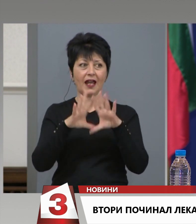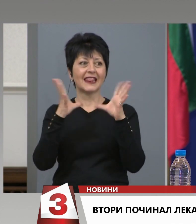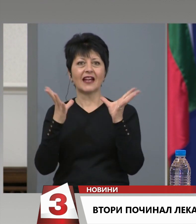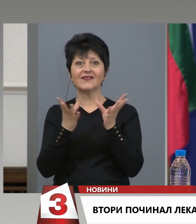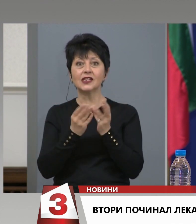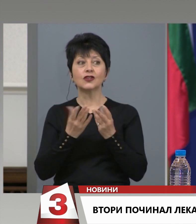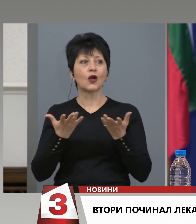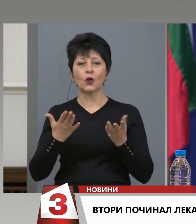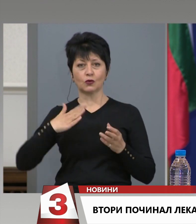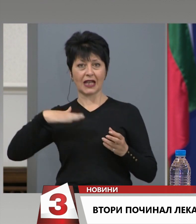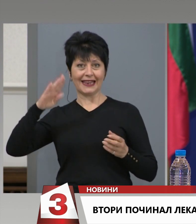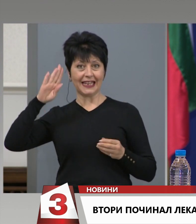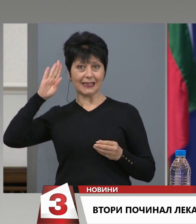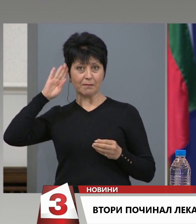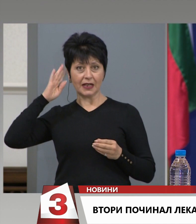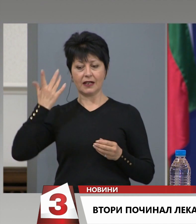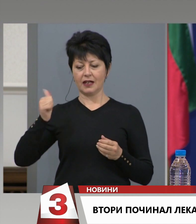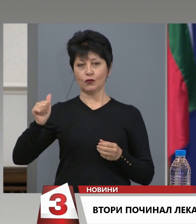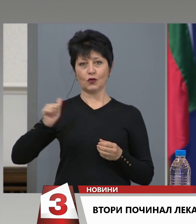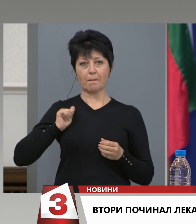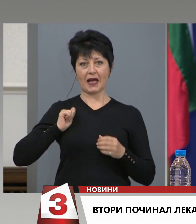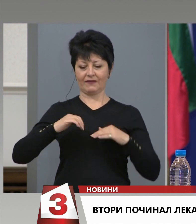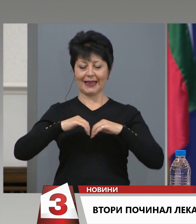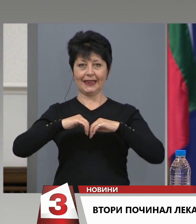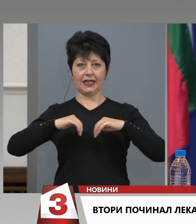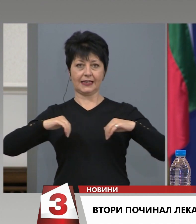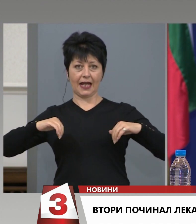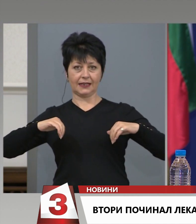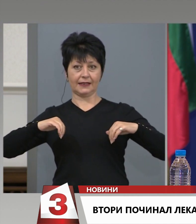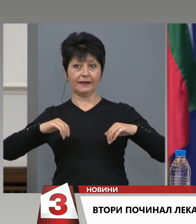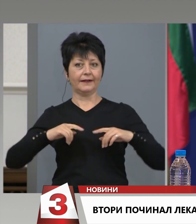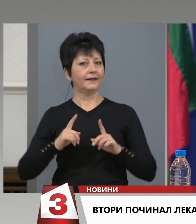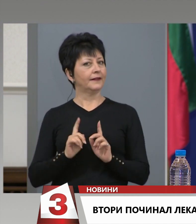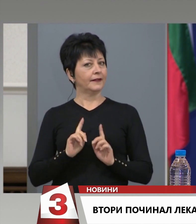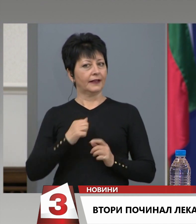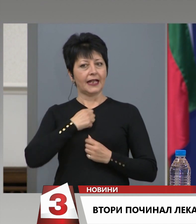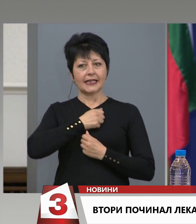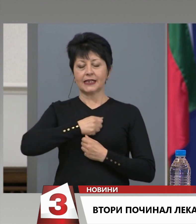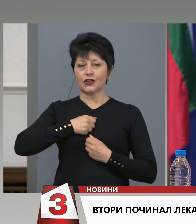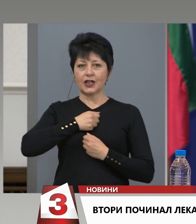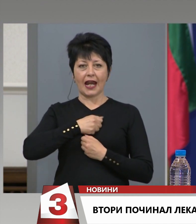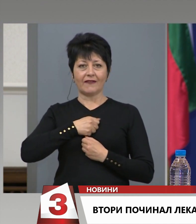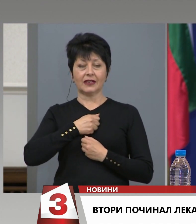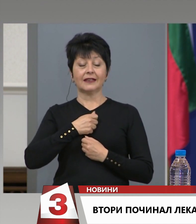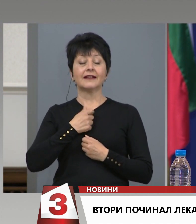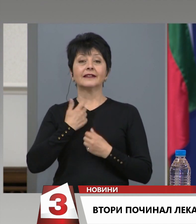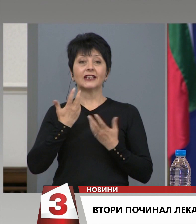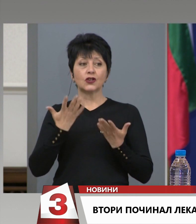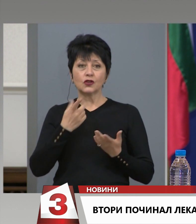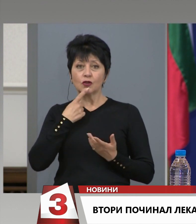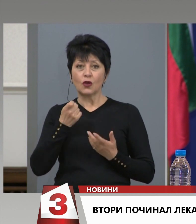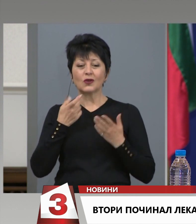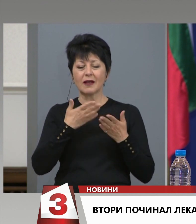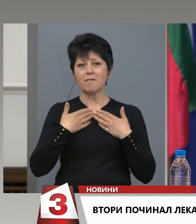са дисциплинирани, които спазваха дистанцията, да не съжаляват, защото само благодарение на